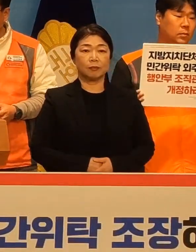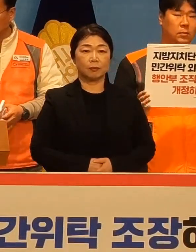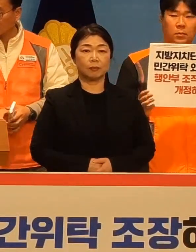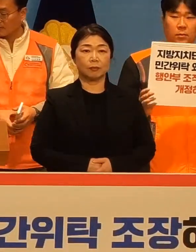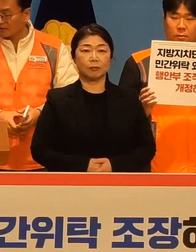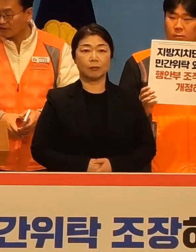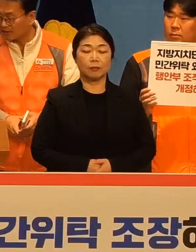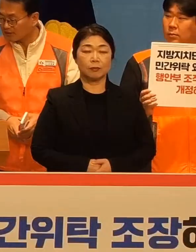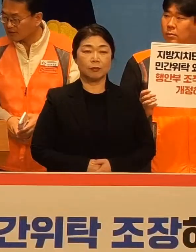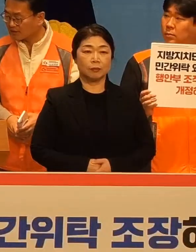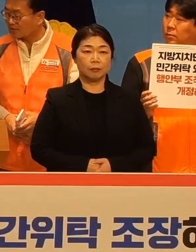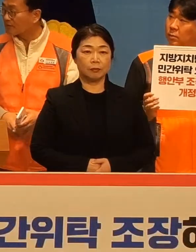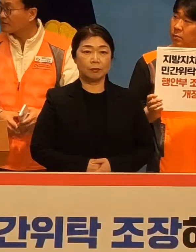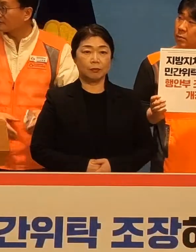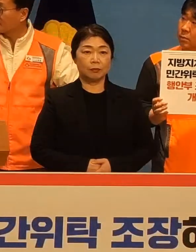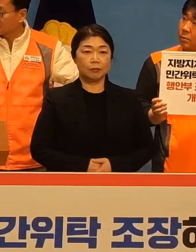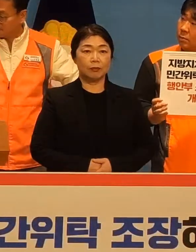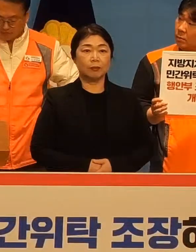이영 위원장님.